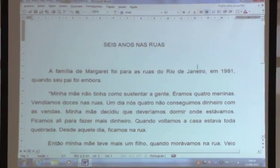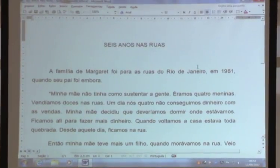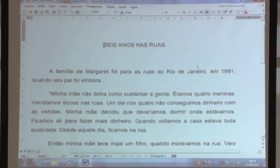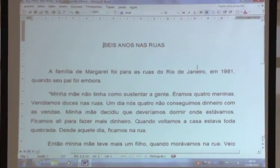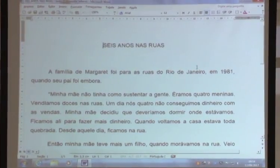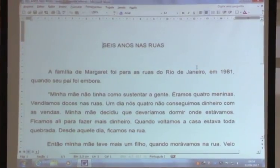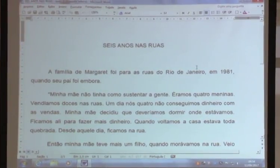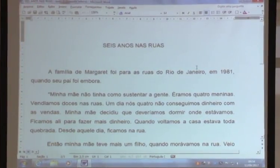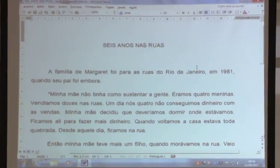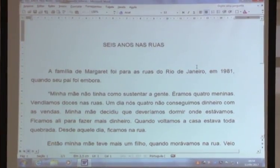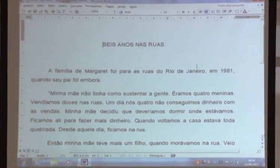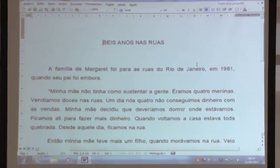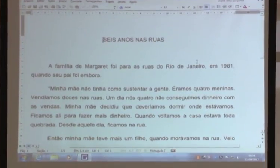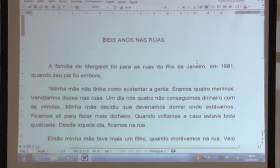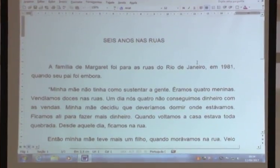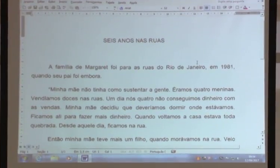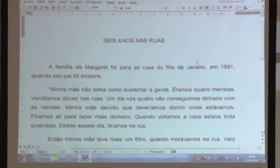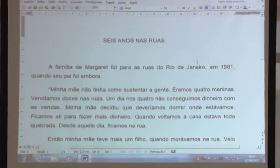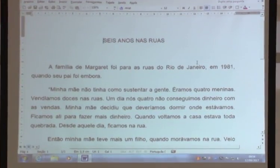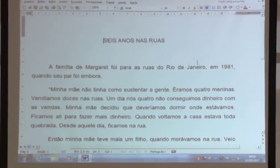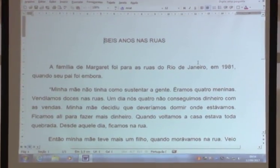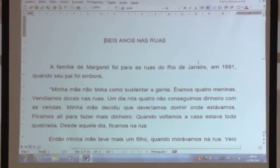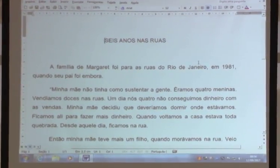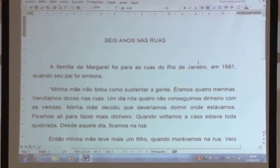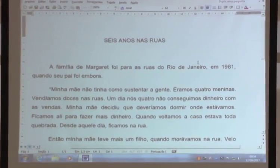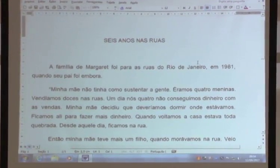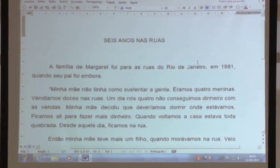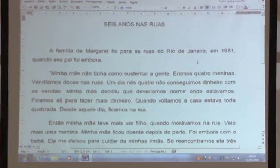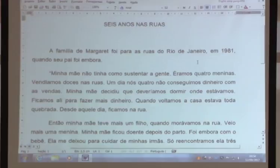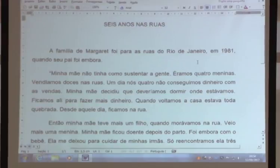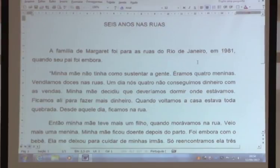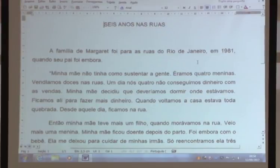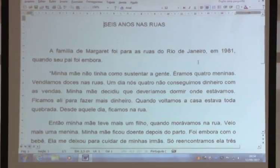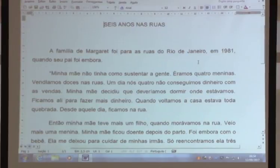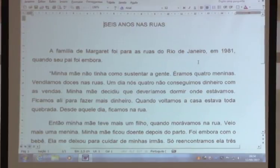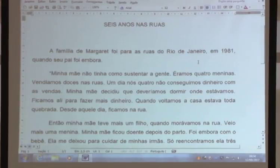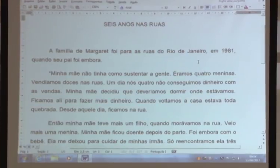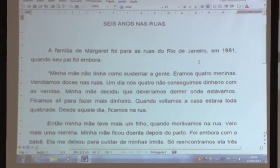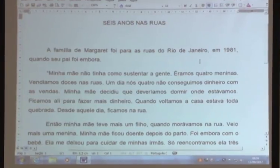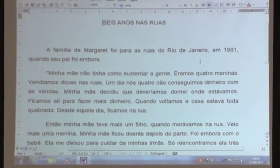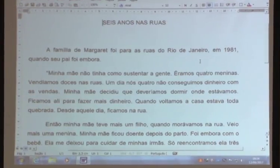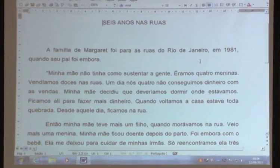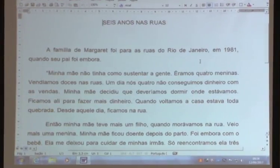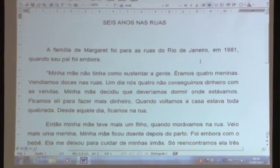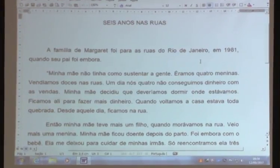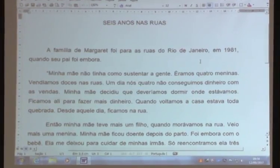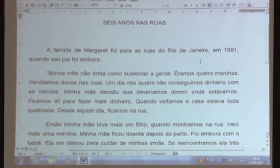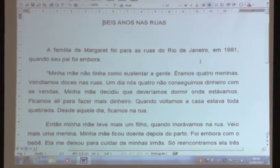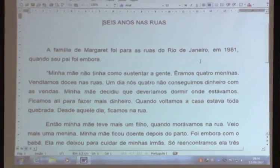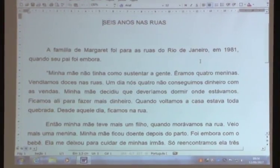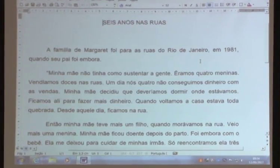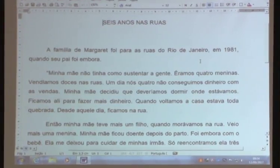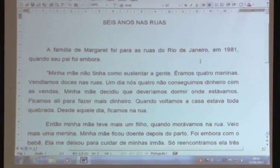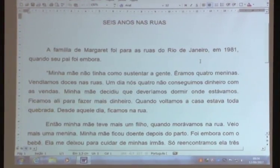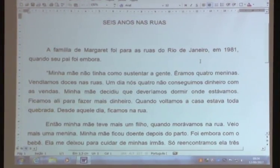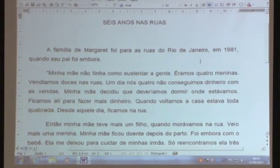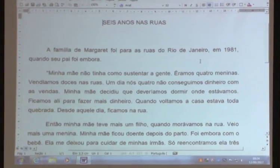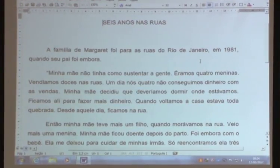A família de Margarete foi para as ruas do Rio de Janeiro em 1981, quando seu pai foi